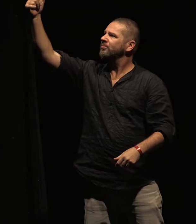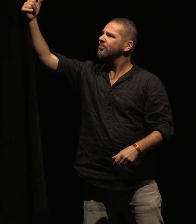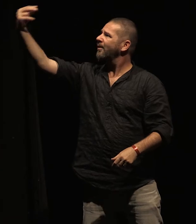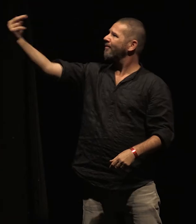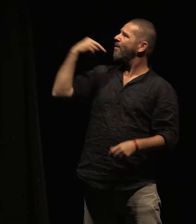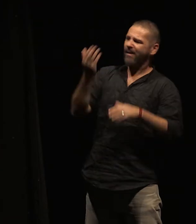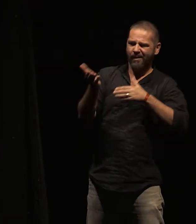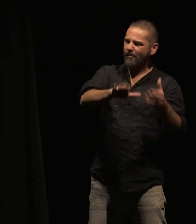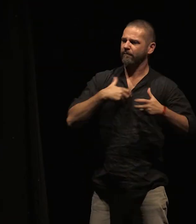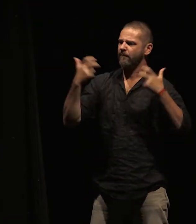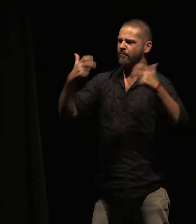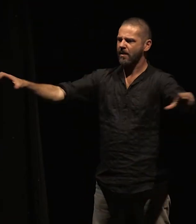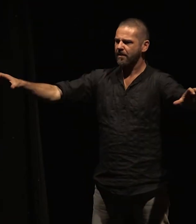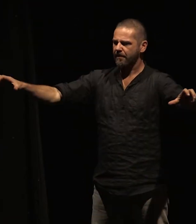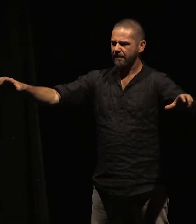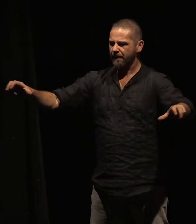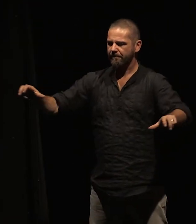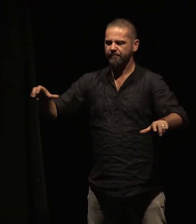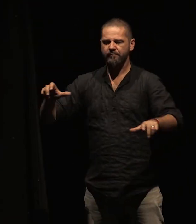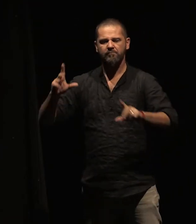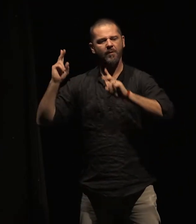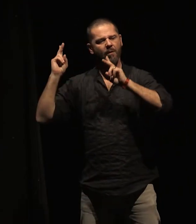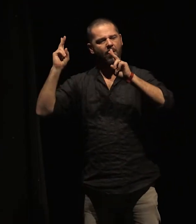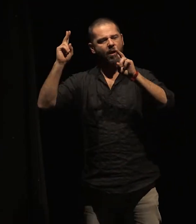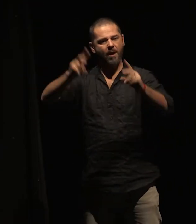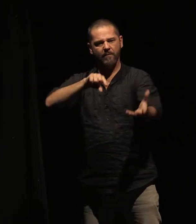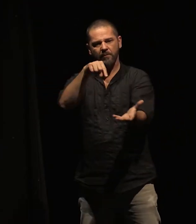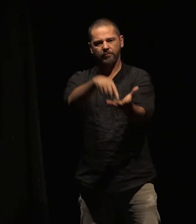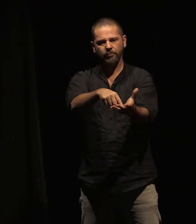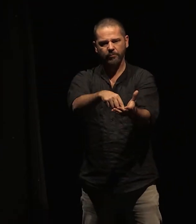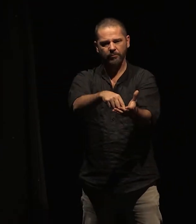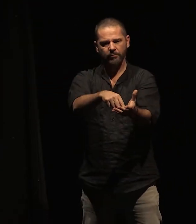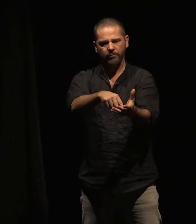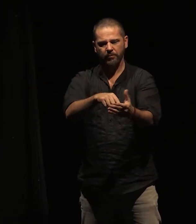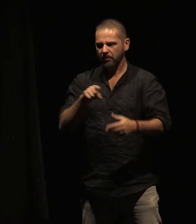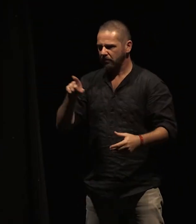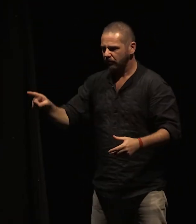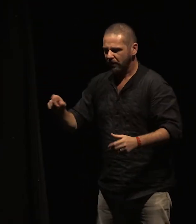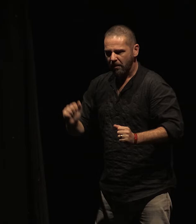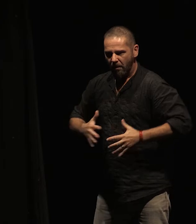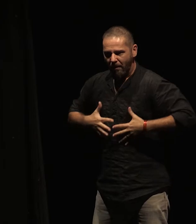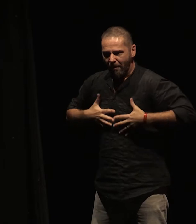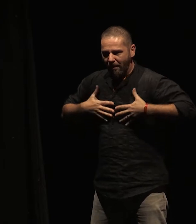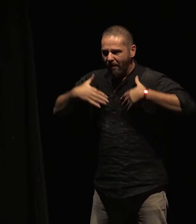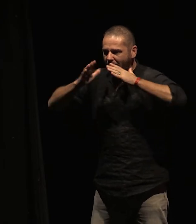Arrivé à l'endroit, il fut saisi d'une joie débordante dont je compris le sens. Il n'y avait pas de lune.